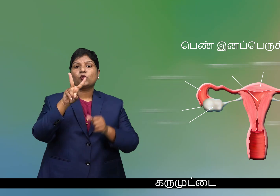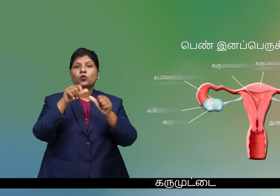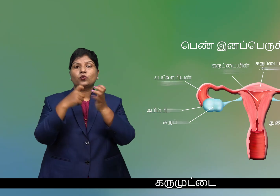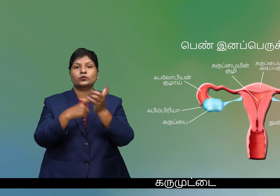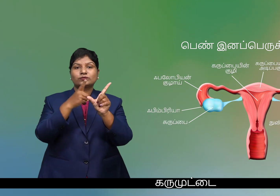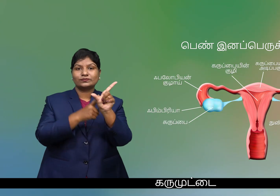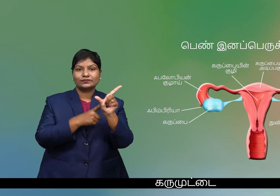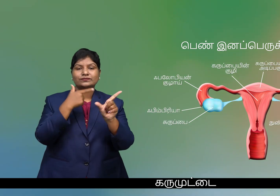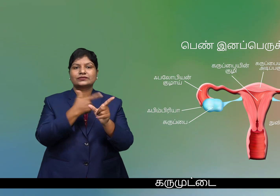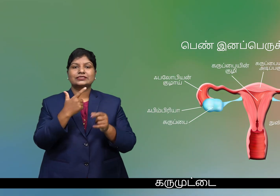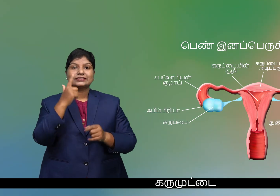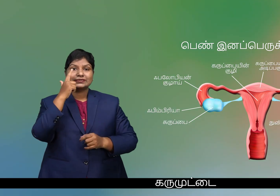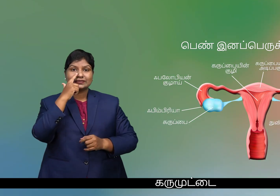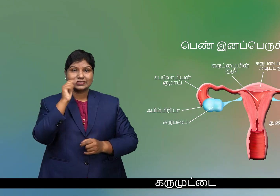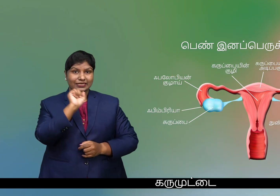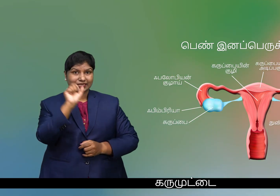கருமுட்டை,